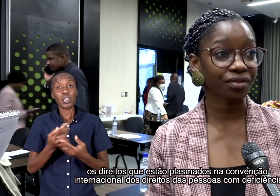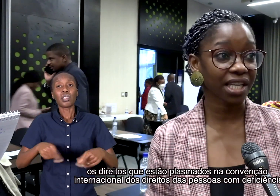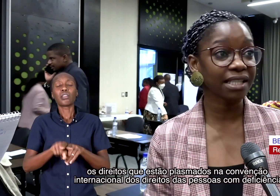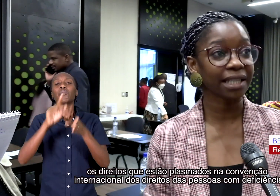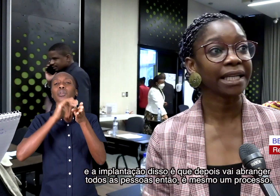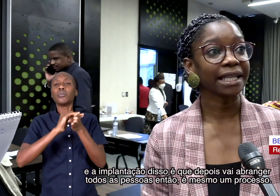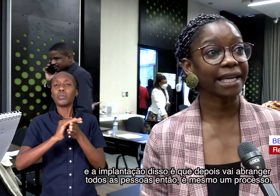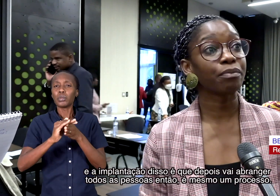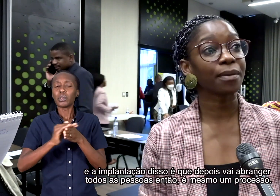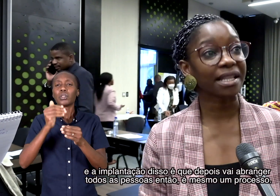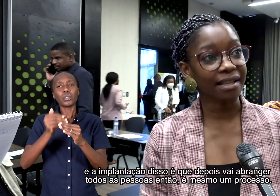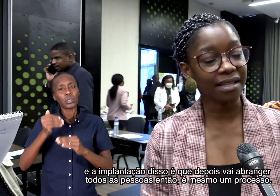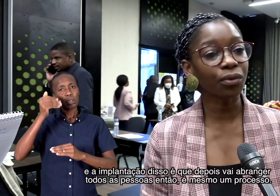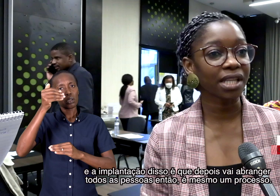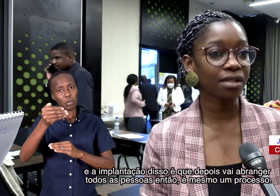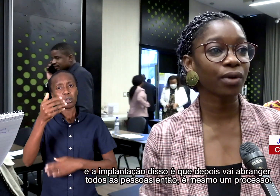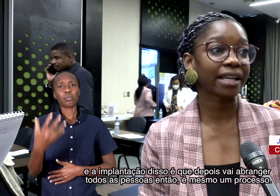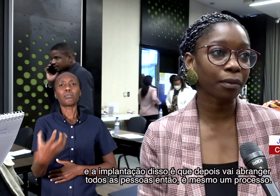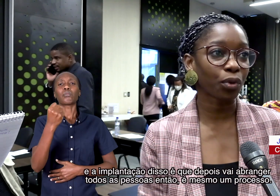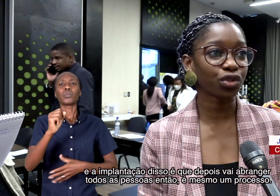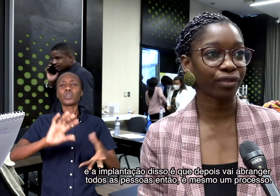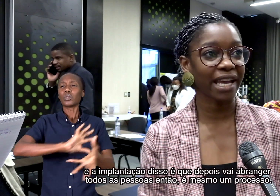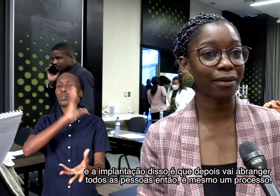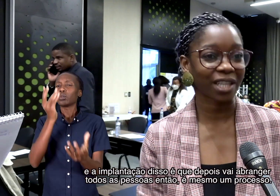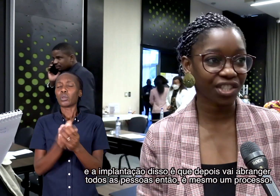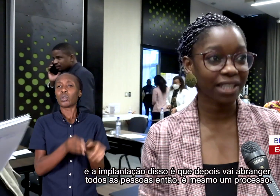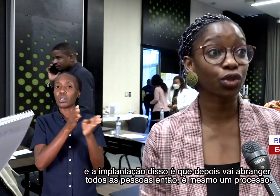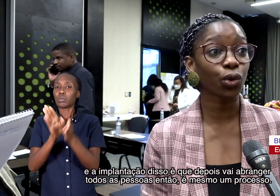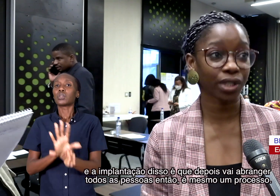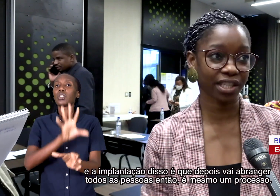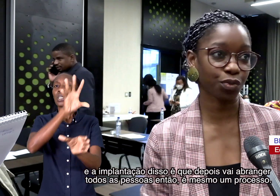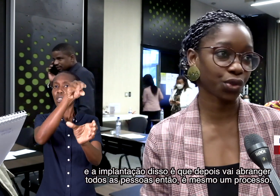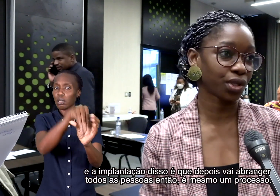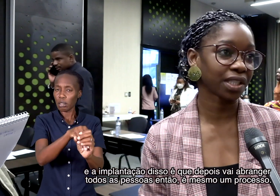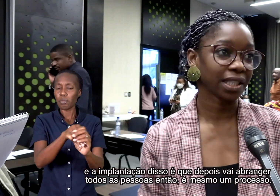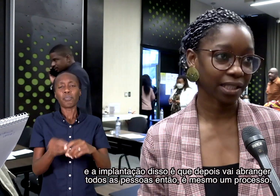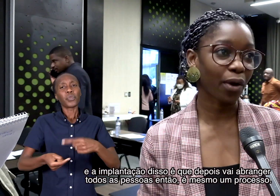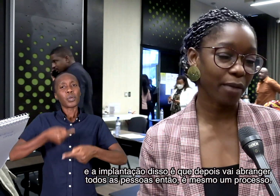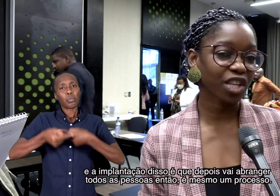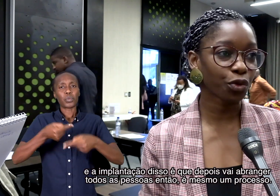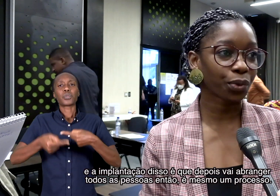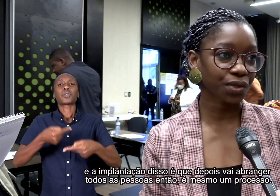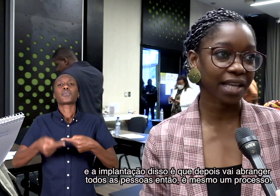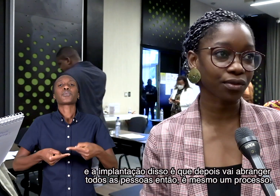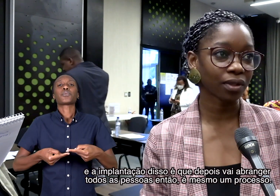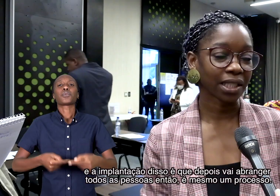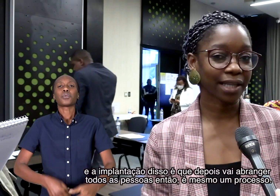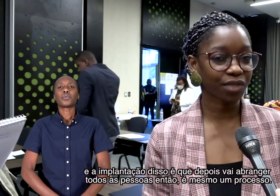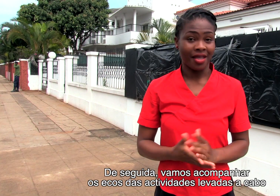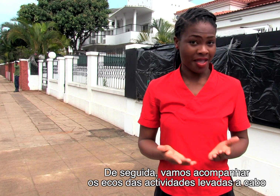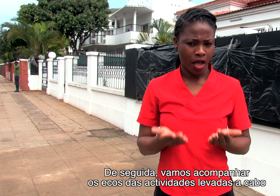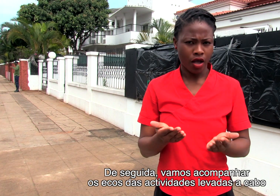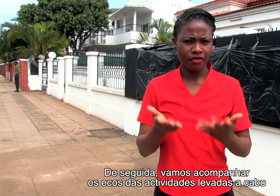com Deficiência, e a implementação disso é que depois vai abranger todas as pessoas. Então é mesmo um processo.